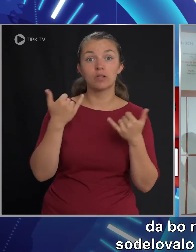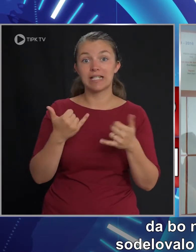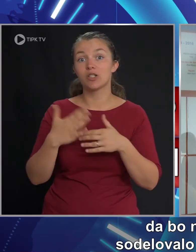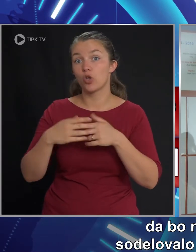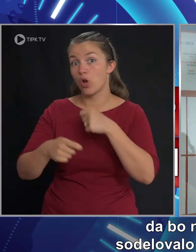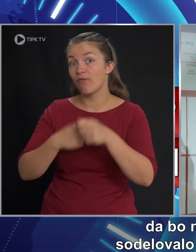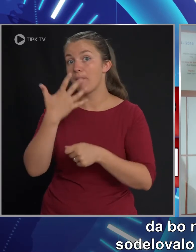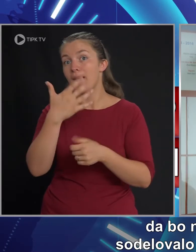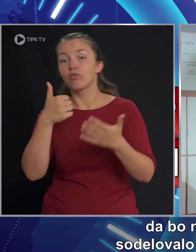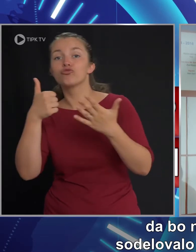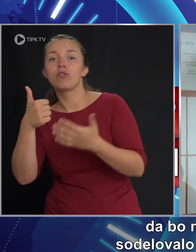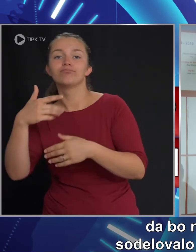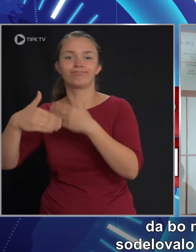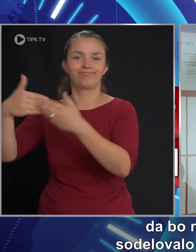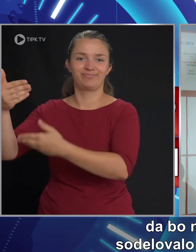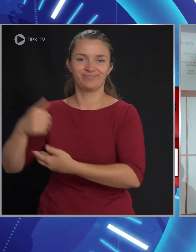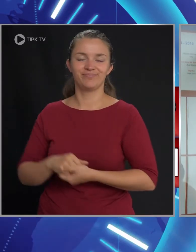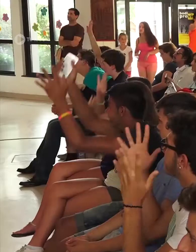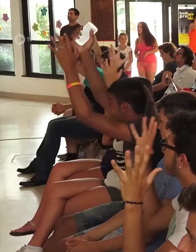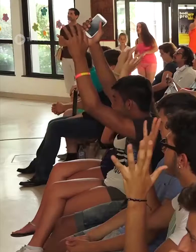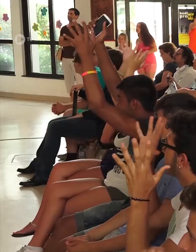država sada budemo i 5 i 6 i tako.